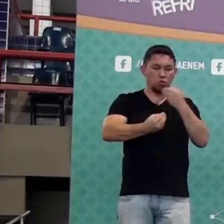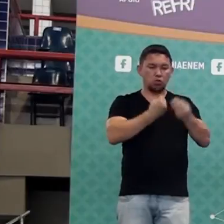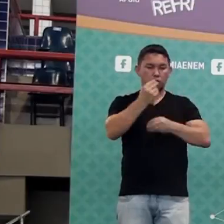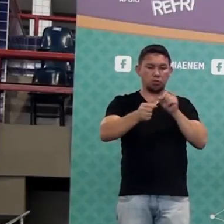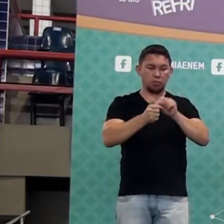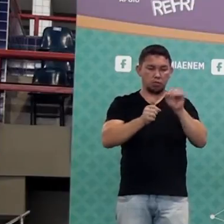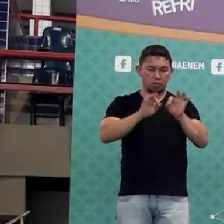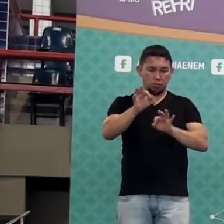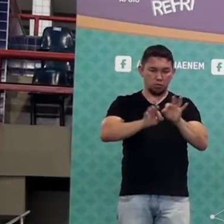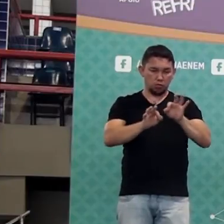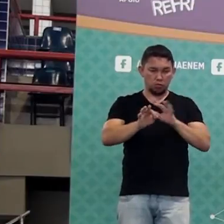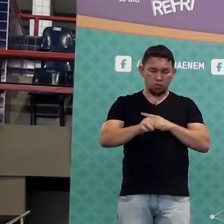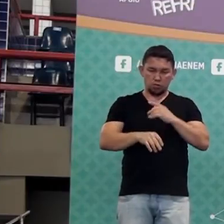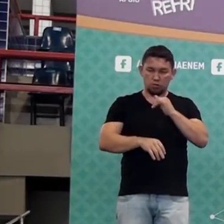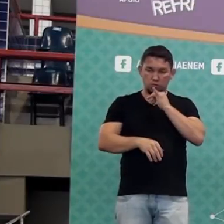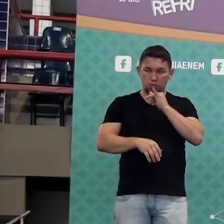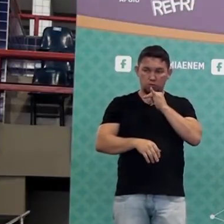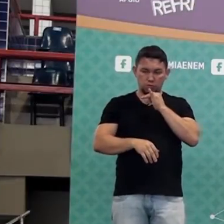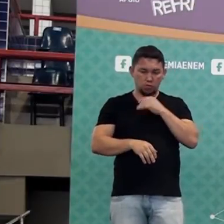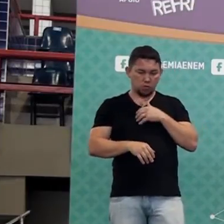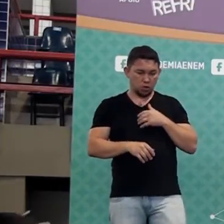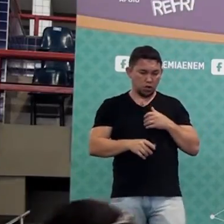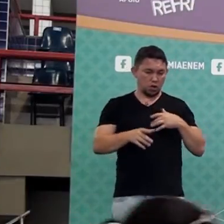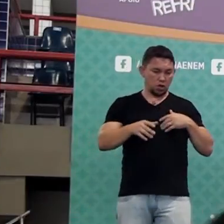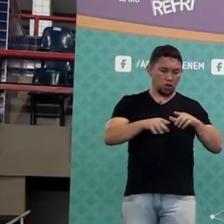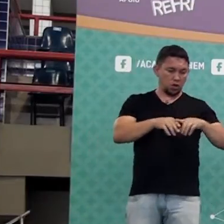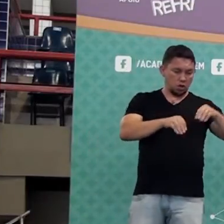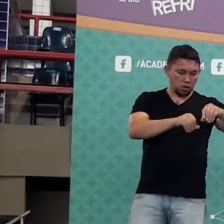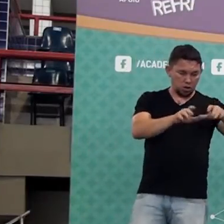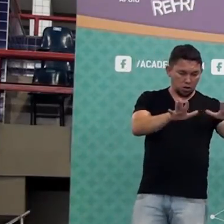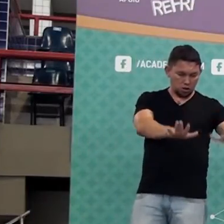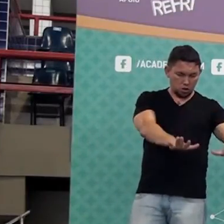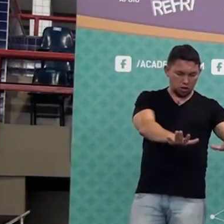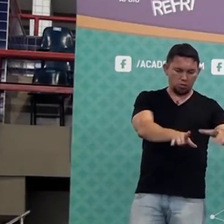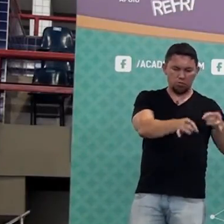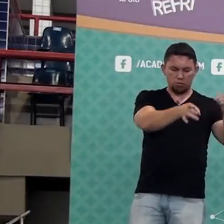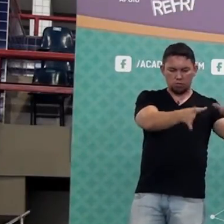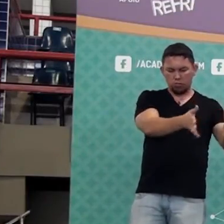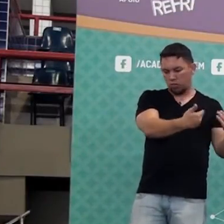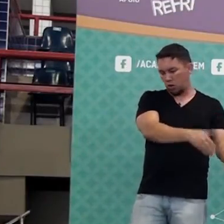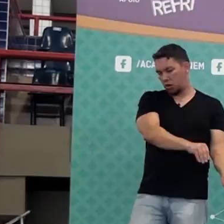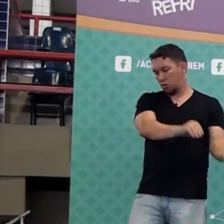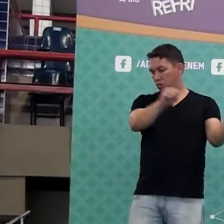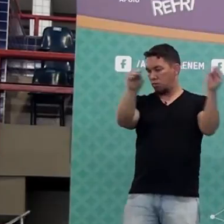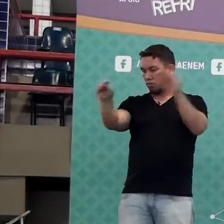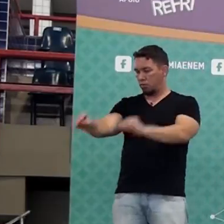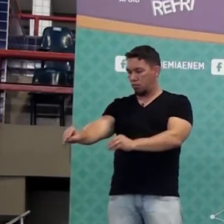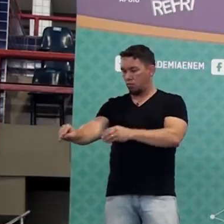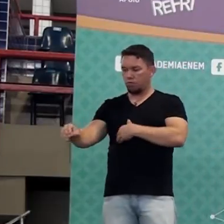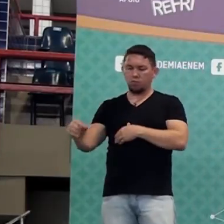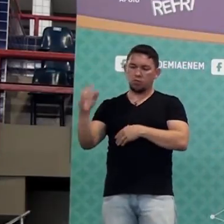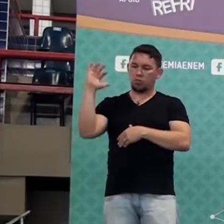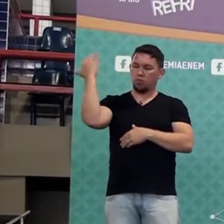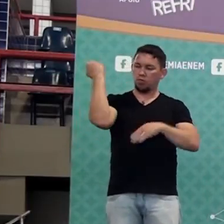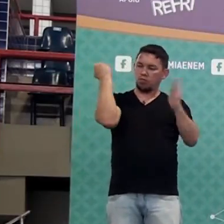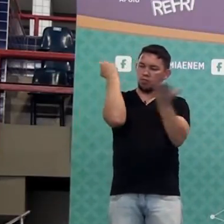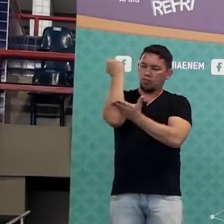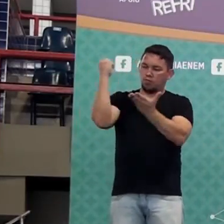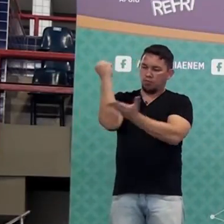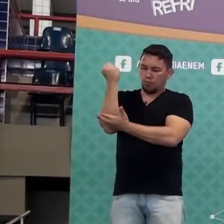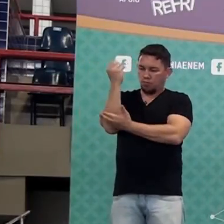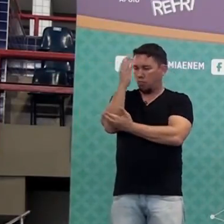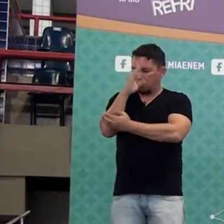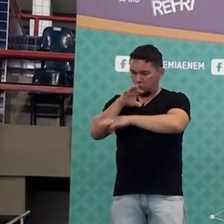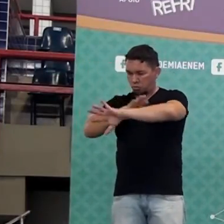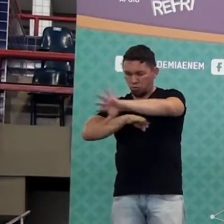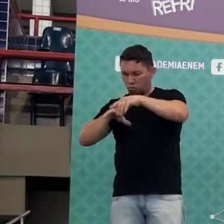fazem? Normalmente eles abandonam aquela área e eles vão para outra área, muitas vezes desmatando outras áreas